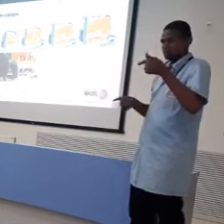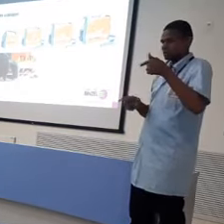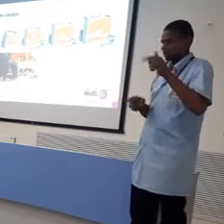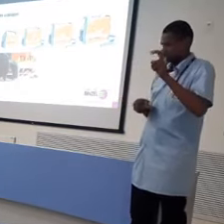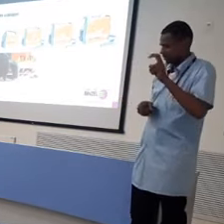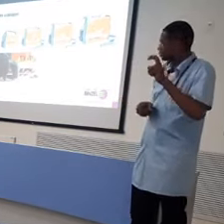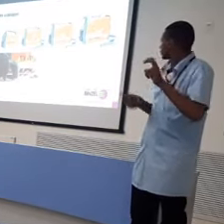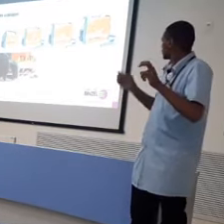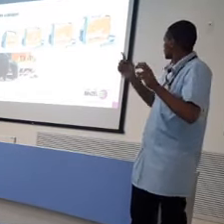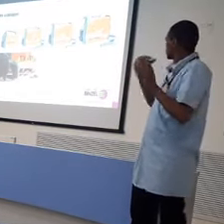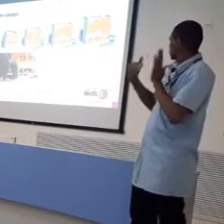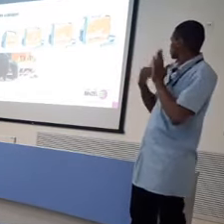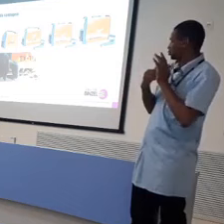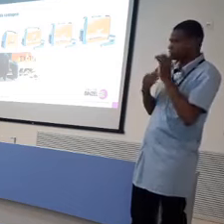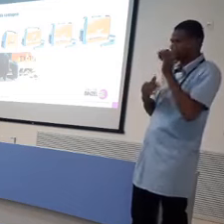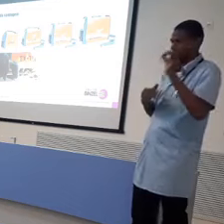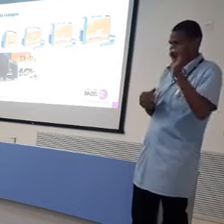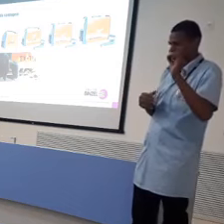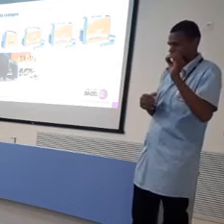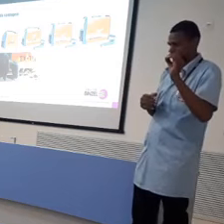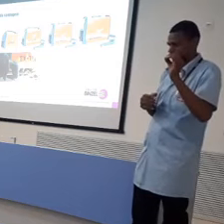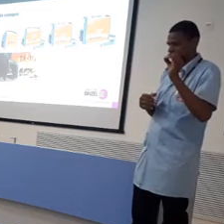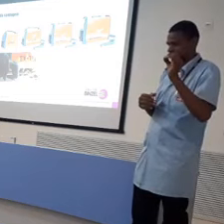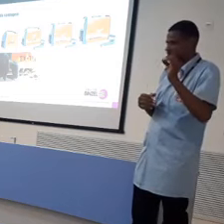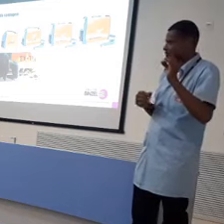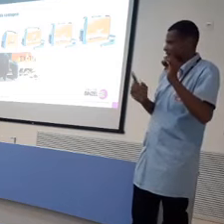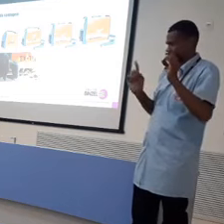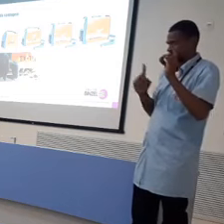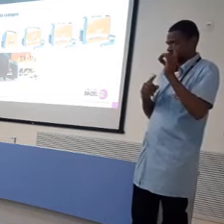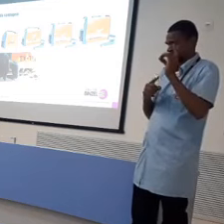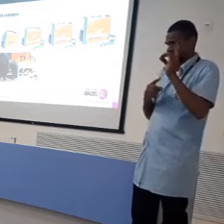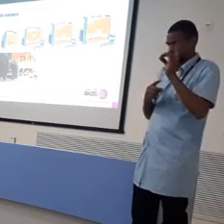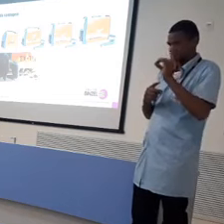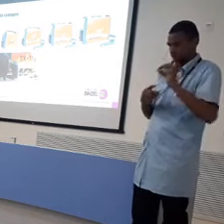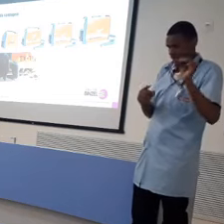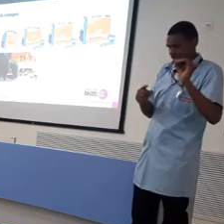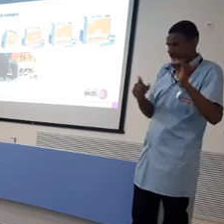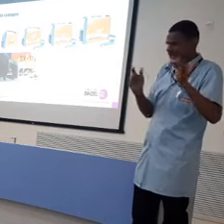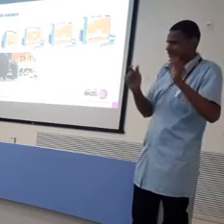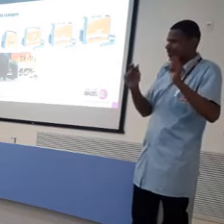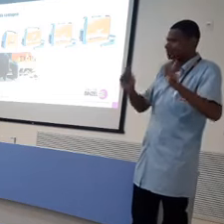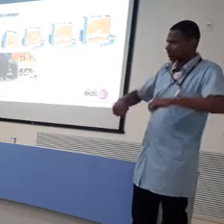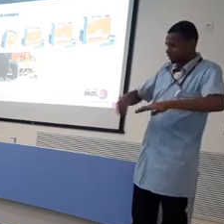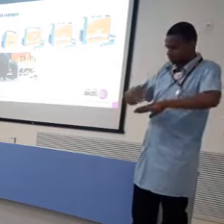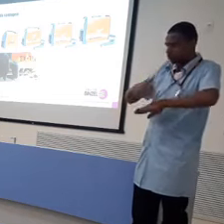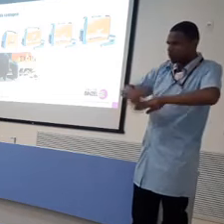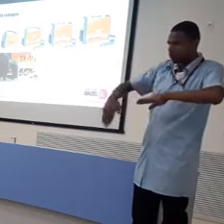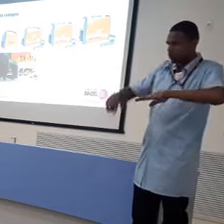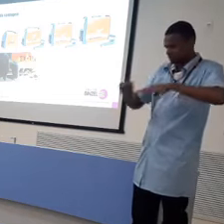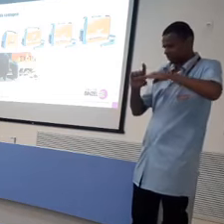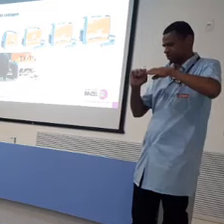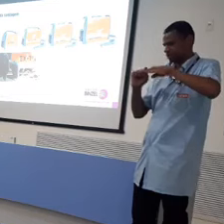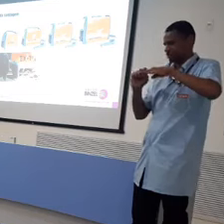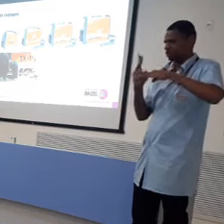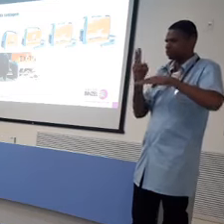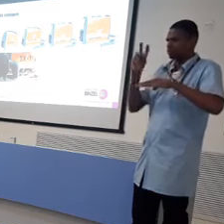75 e a 100. Na 100, você consegue cortar aí até chapas de até 2 polegadas,